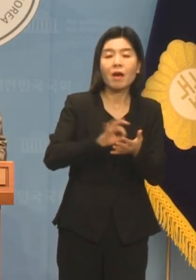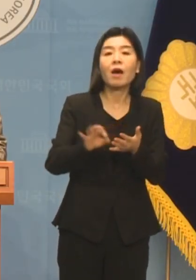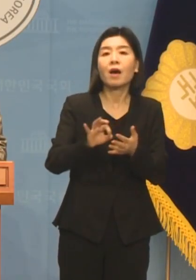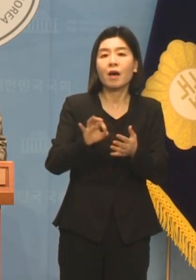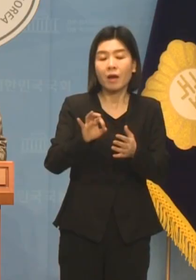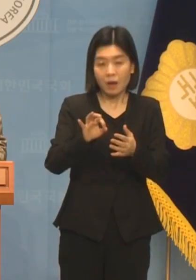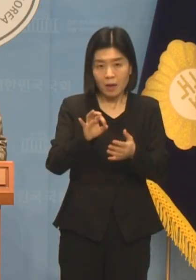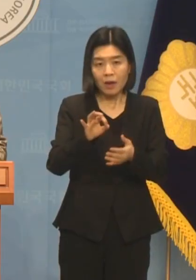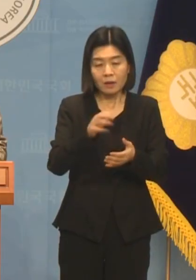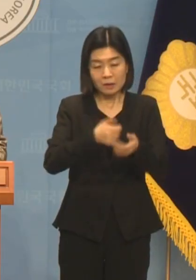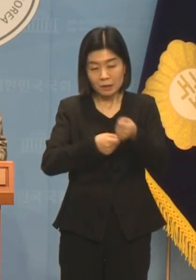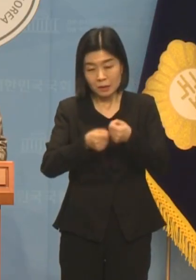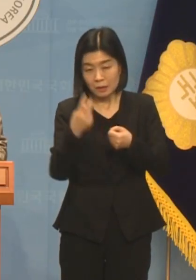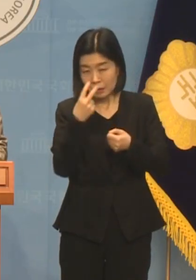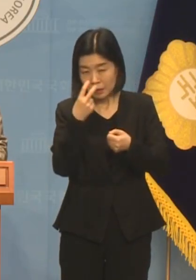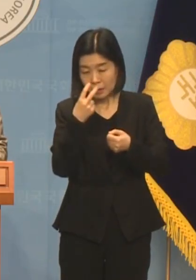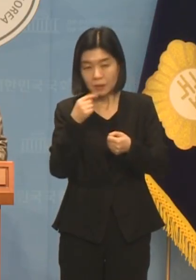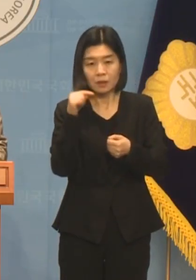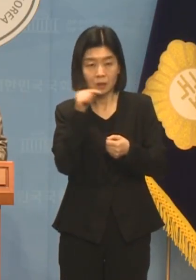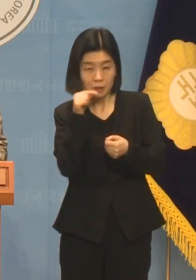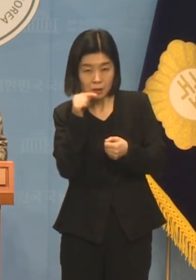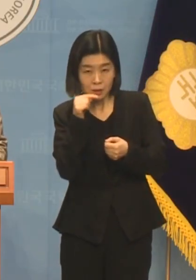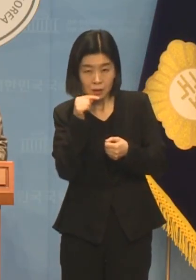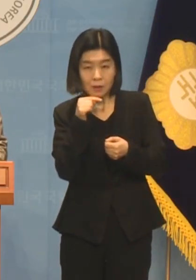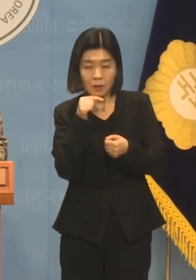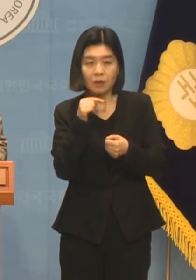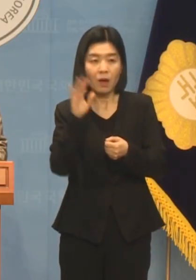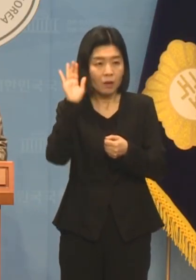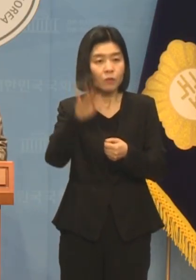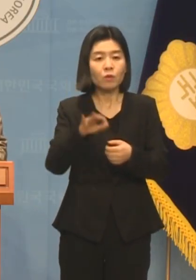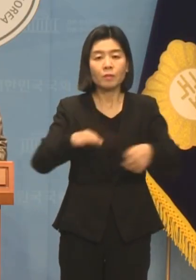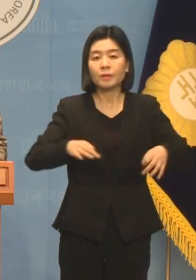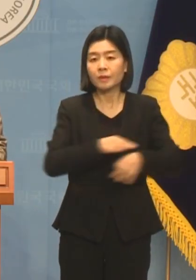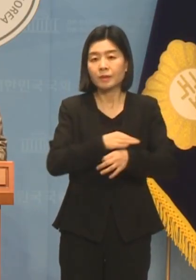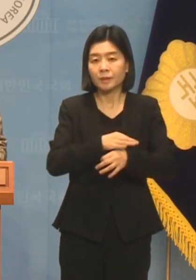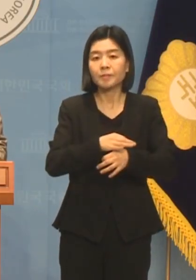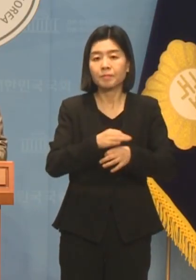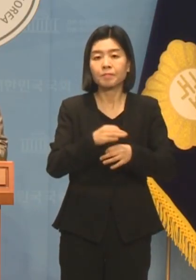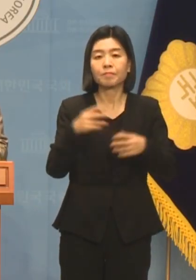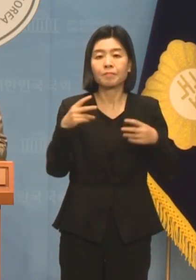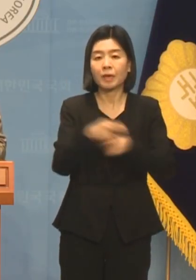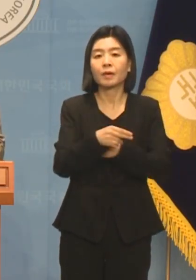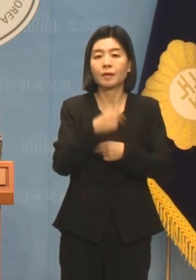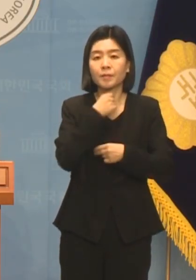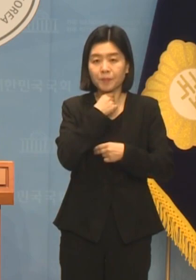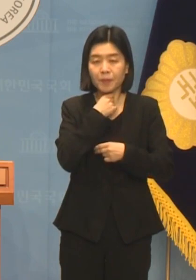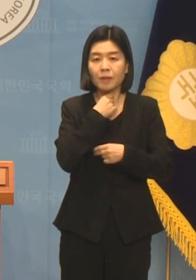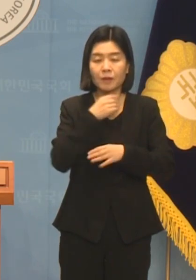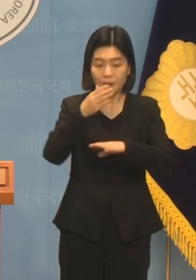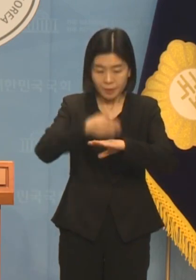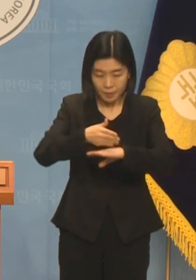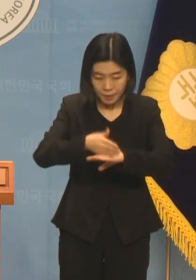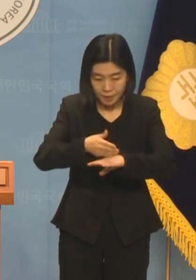더욱 철저히 따져서 근절 방안을 강구토록 하겠습니다. 감사합니다.